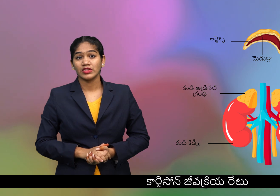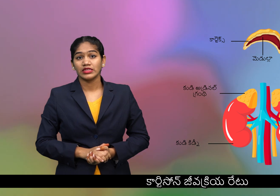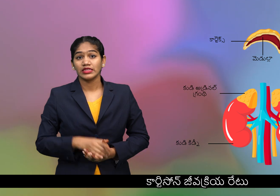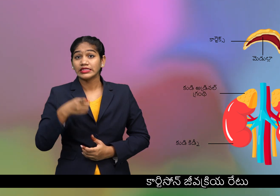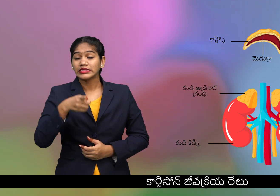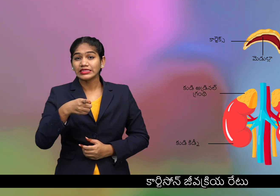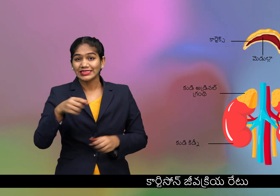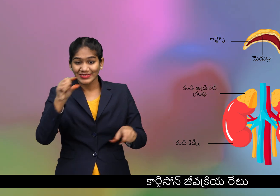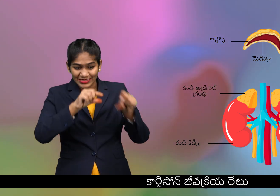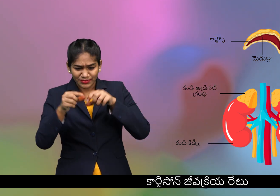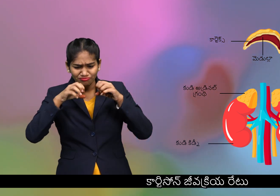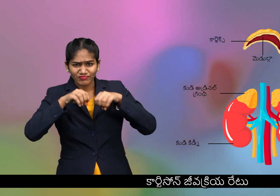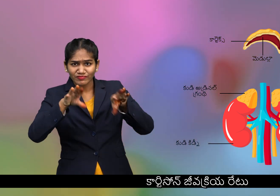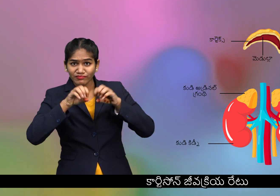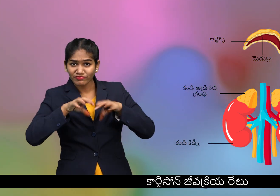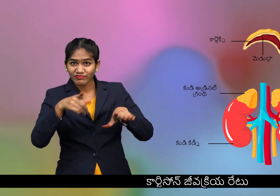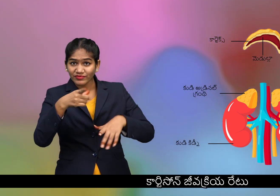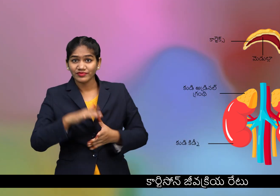కార్టిసోన్ జీవక్రియ రేటు,